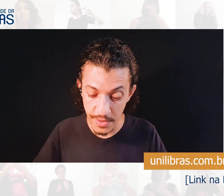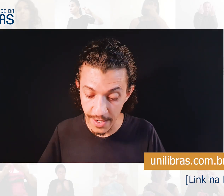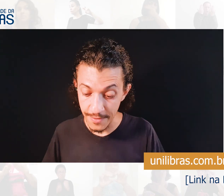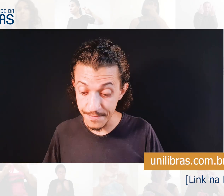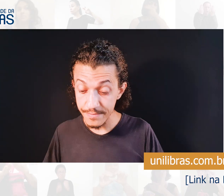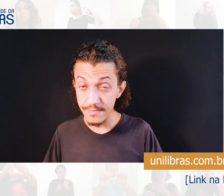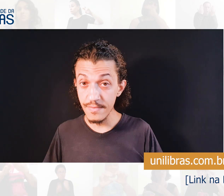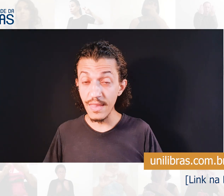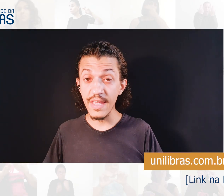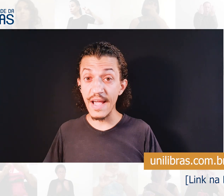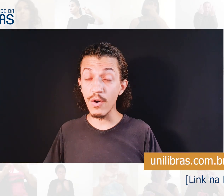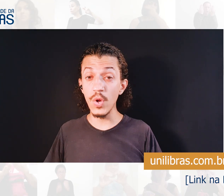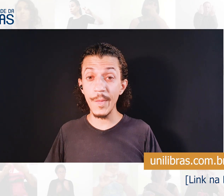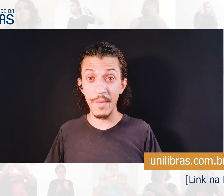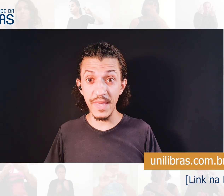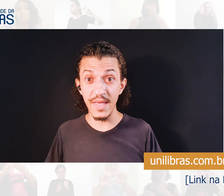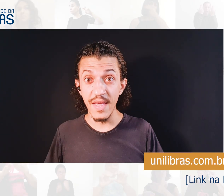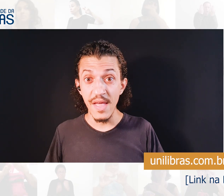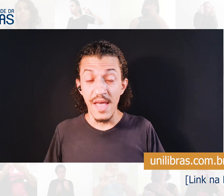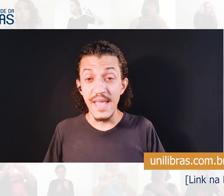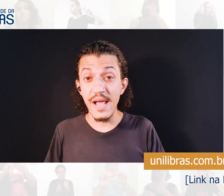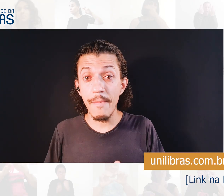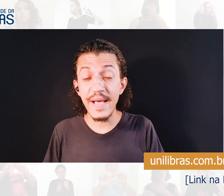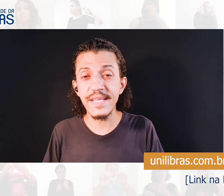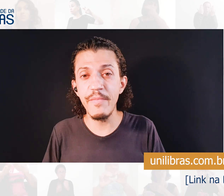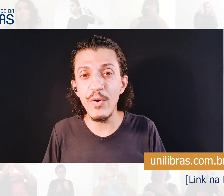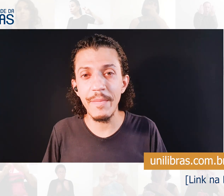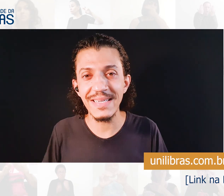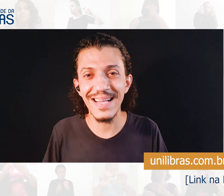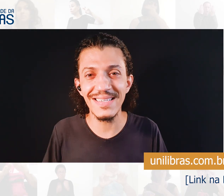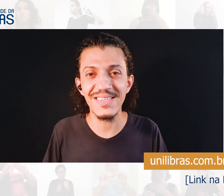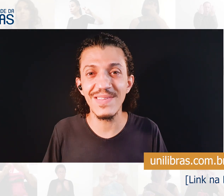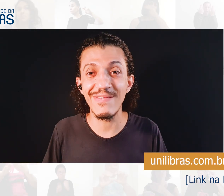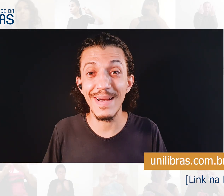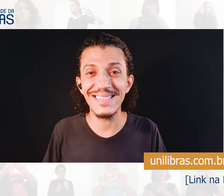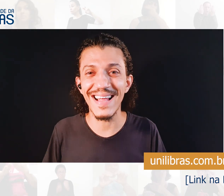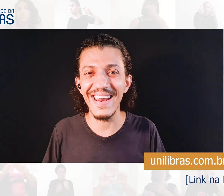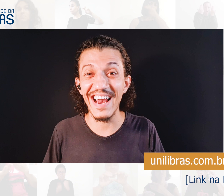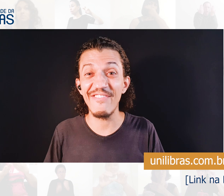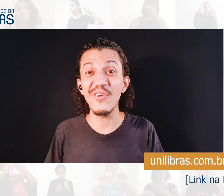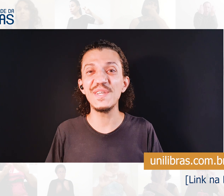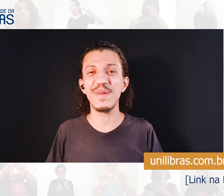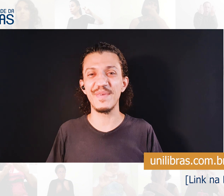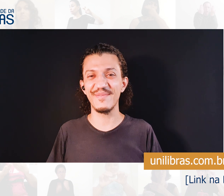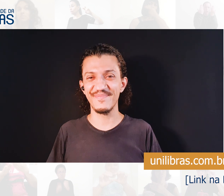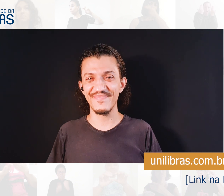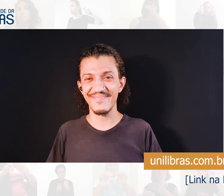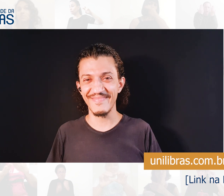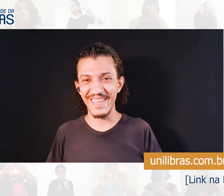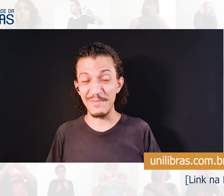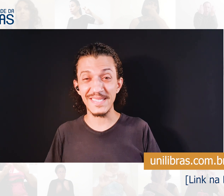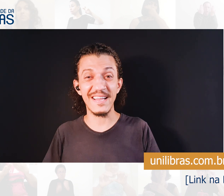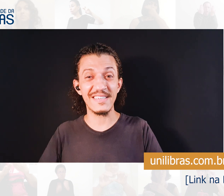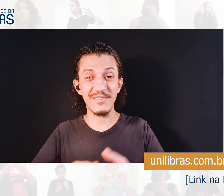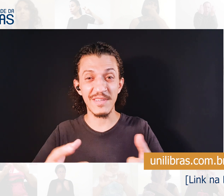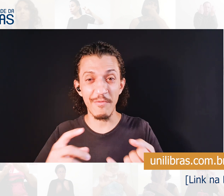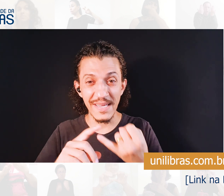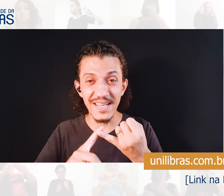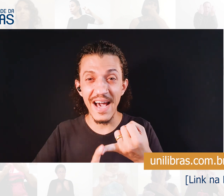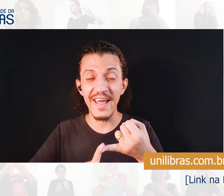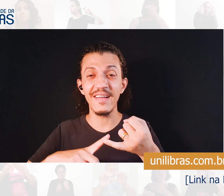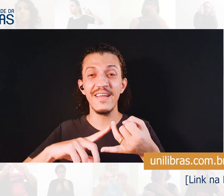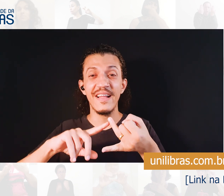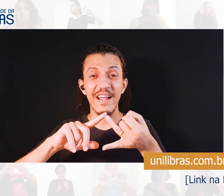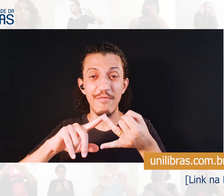estava encontrando, que a Raquel olhou para mim e ela percebeu que a minha sinalização estava mais clara e ela falou isso para mim, que a minha sinalização estava